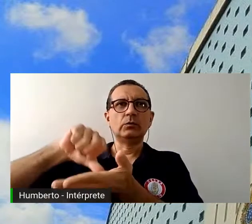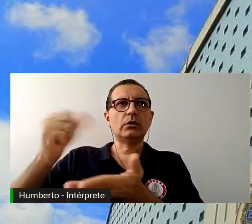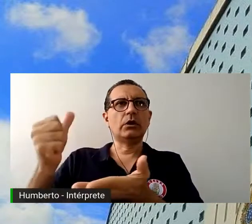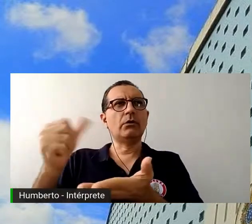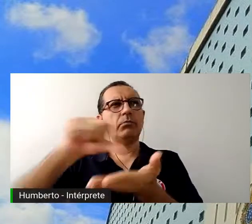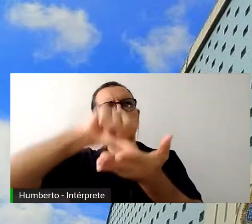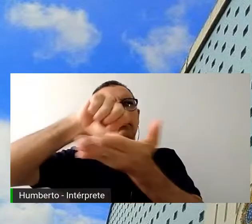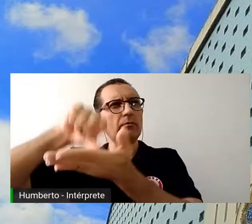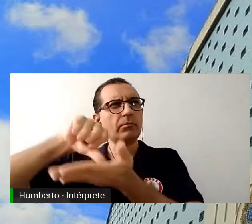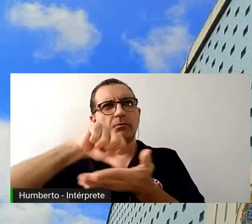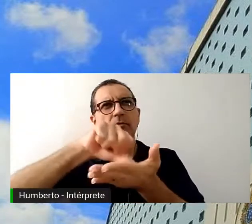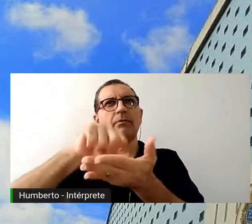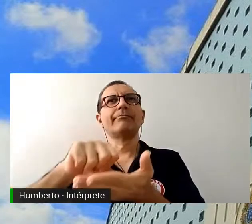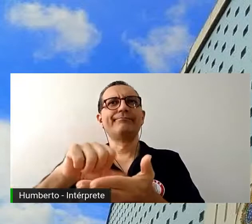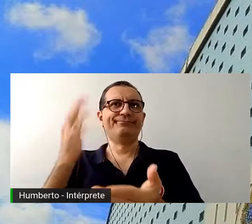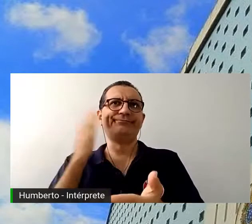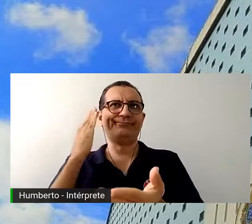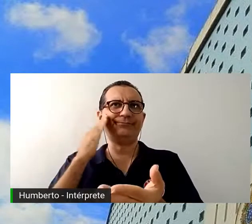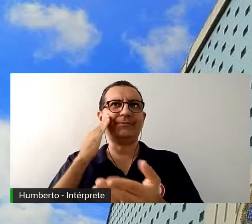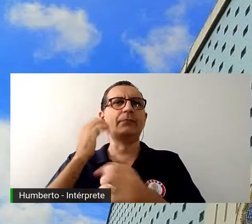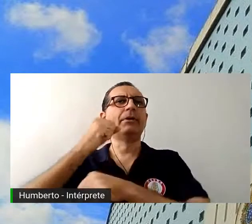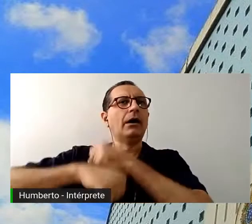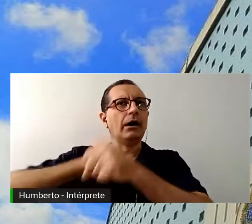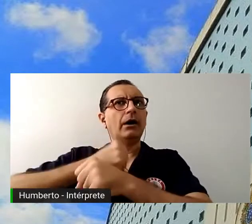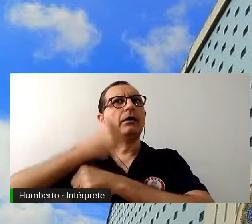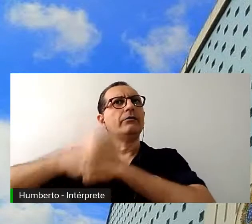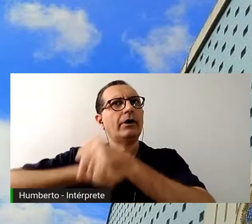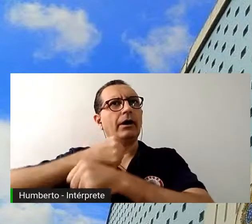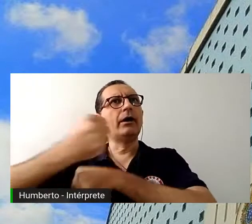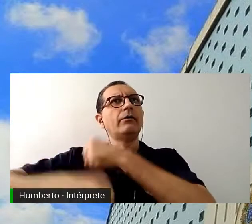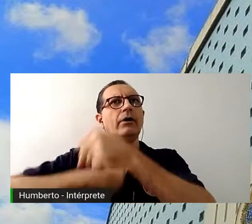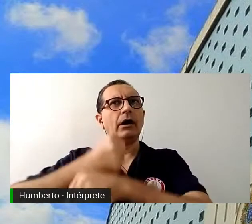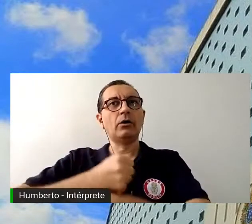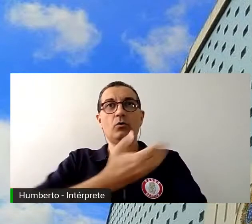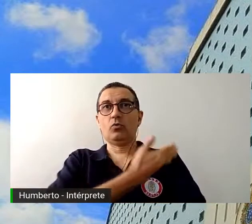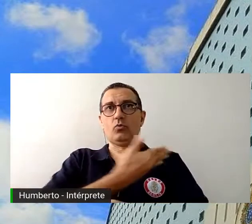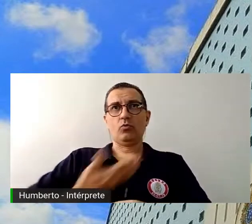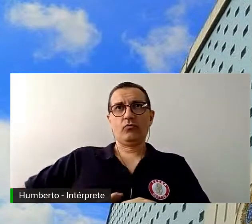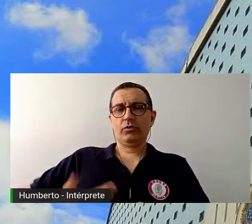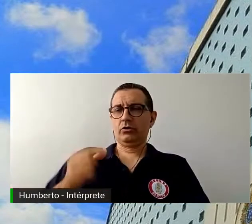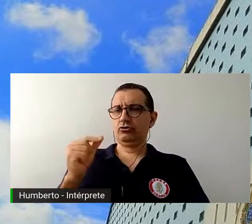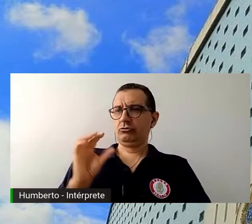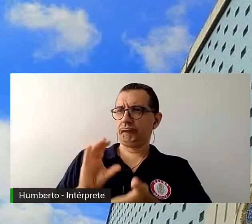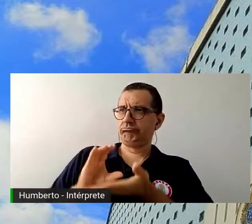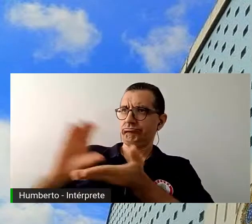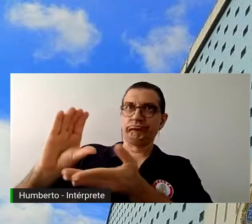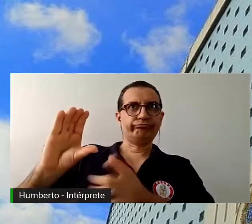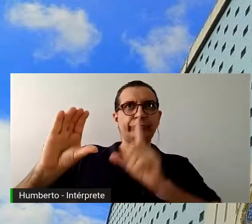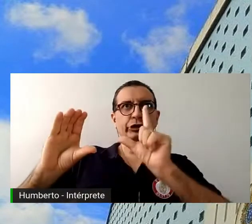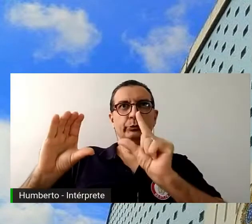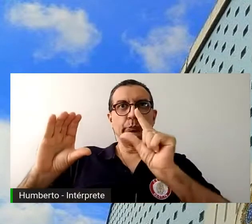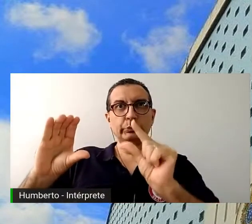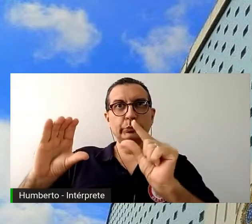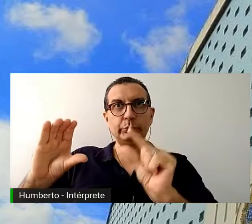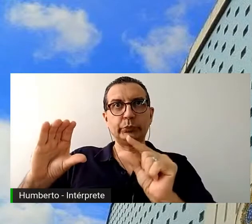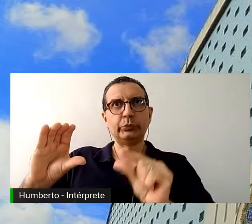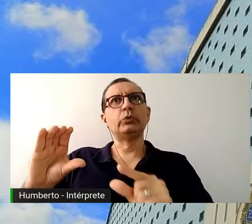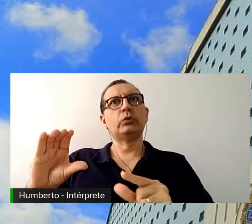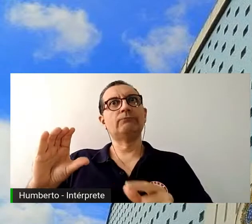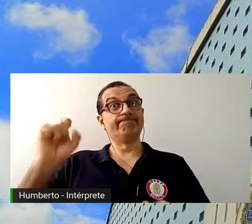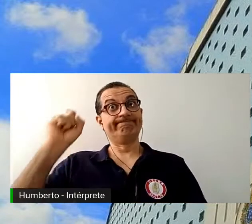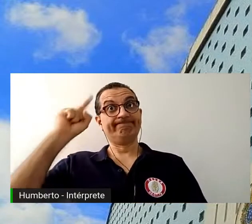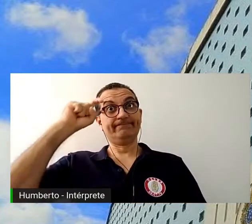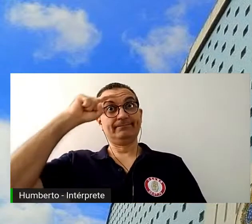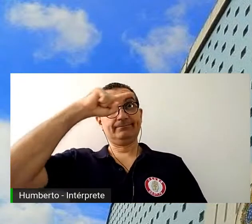a cada ano, de que modo nós podemos, né, fazer com que nossos projetos aconteçam, de